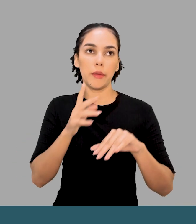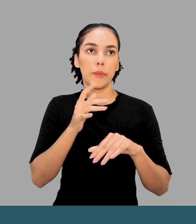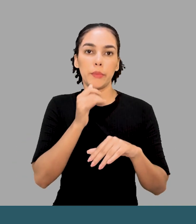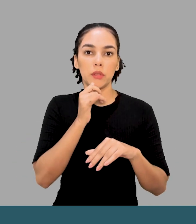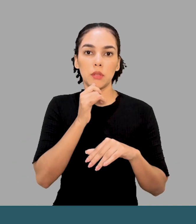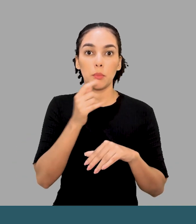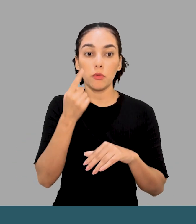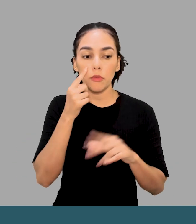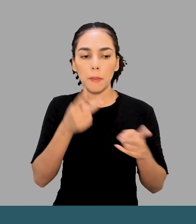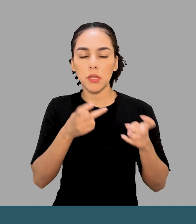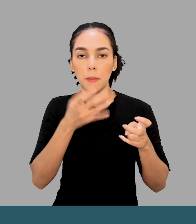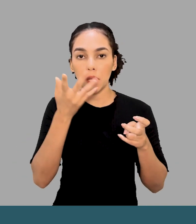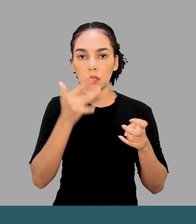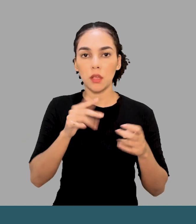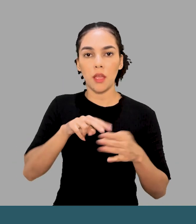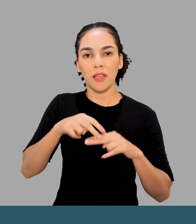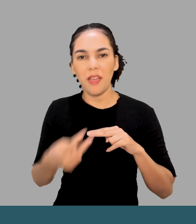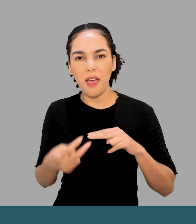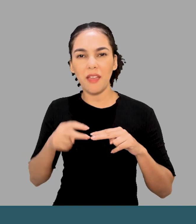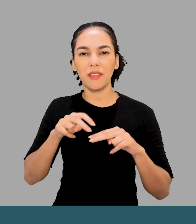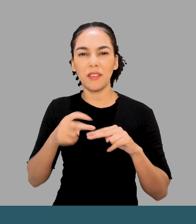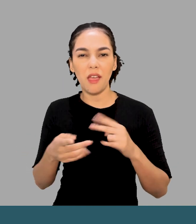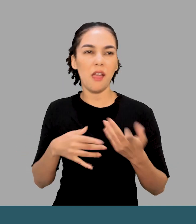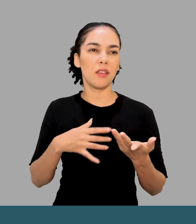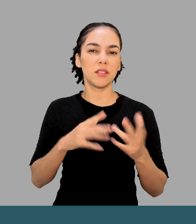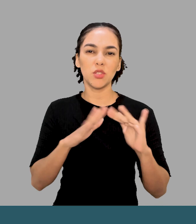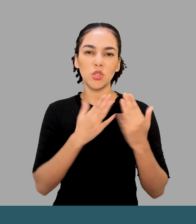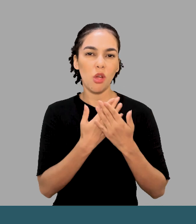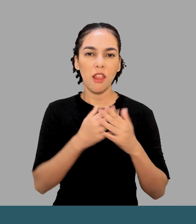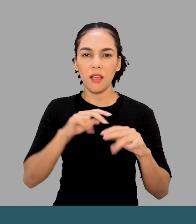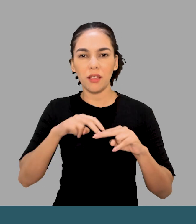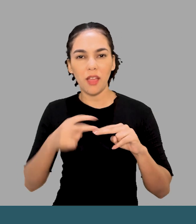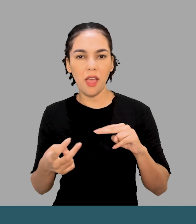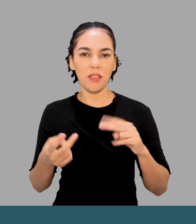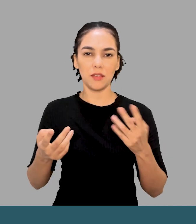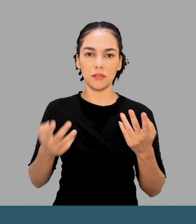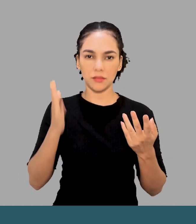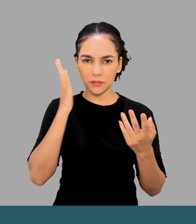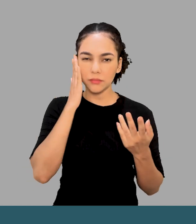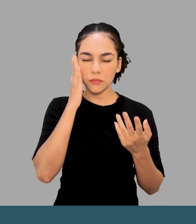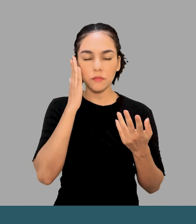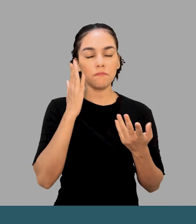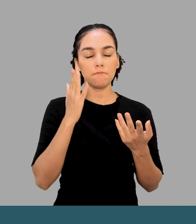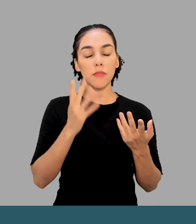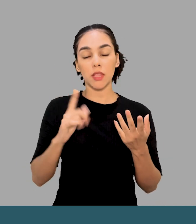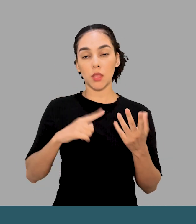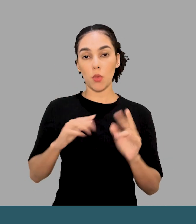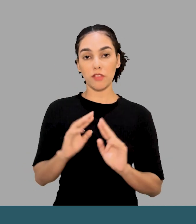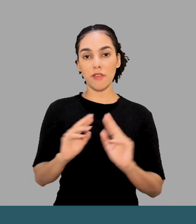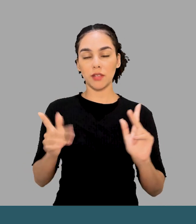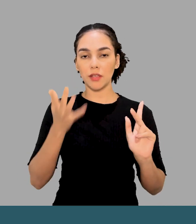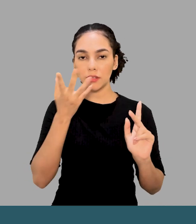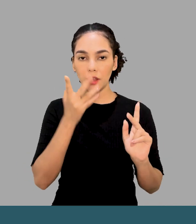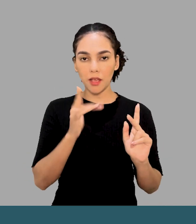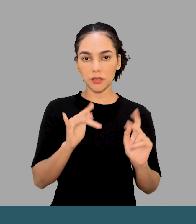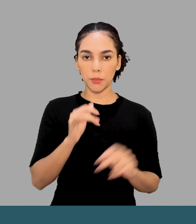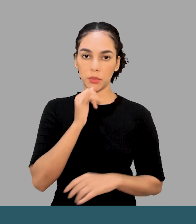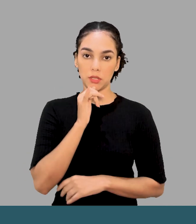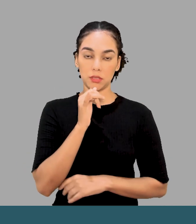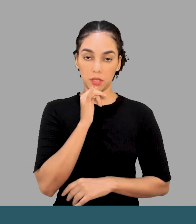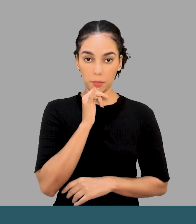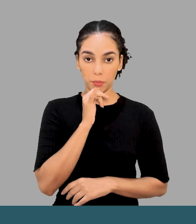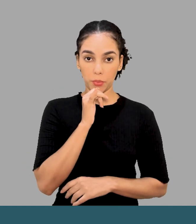na educação física, é no clube. Percebe que tem uma diferença entre essa criança e outra também, na saída da